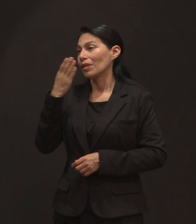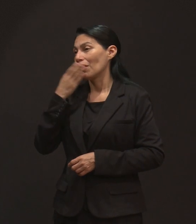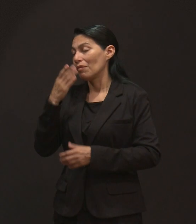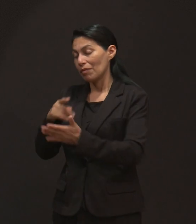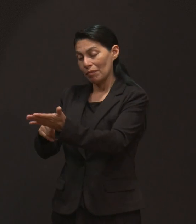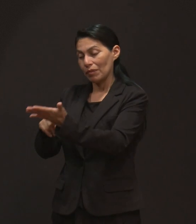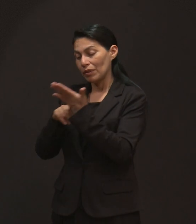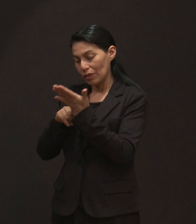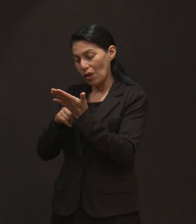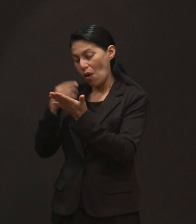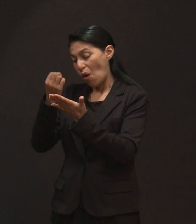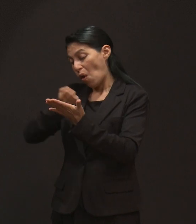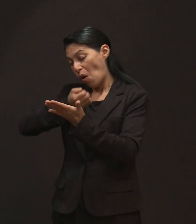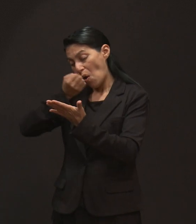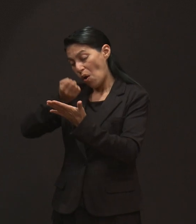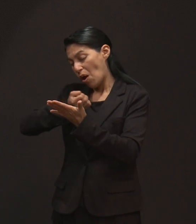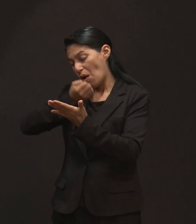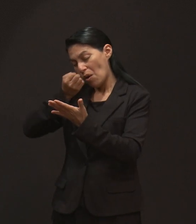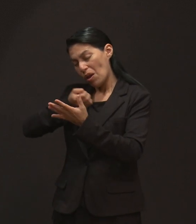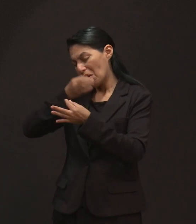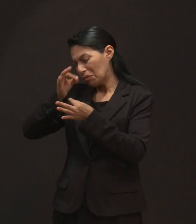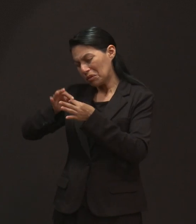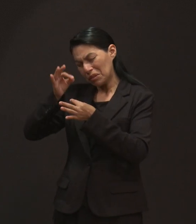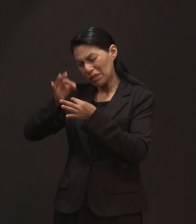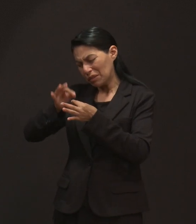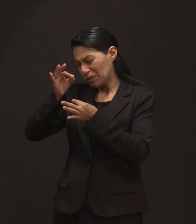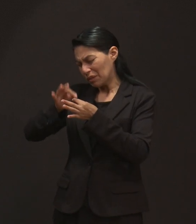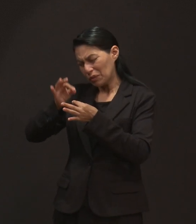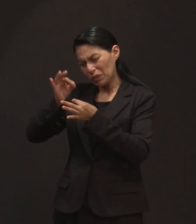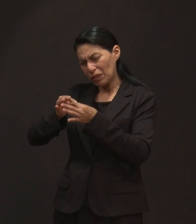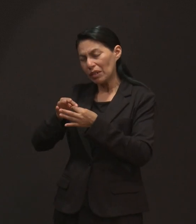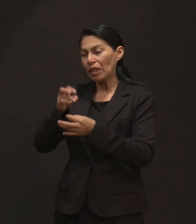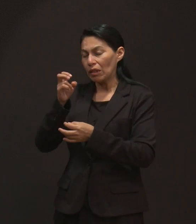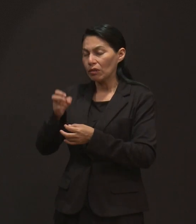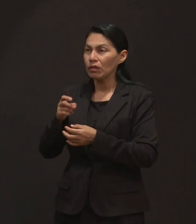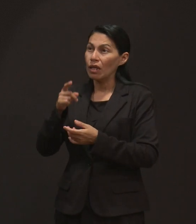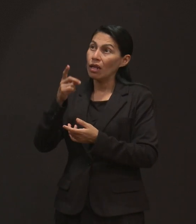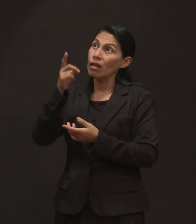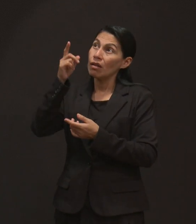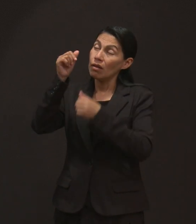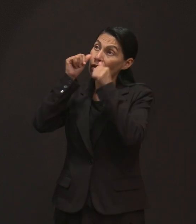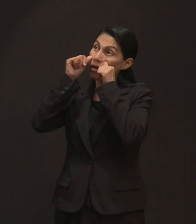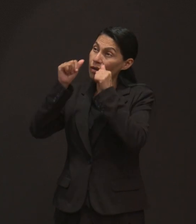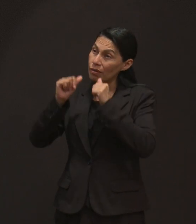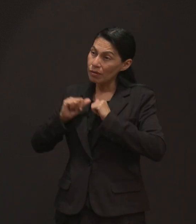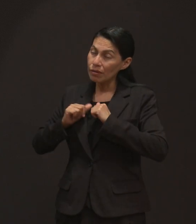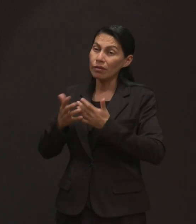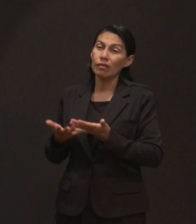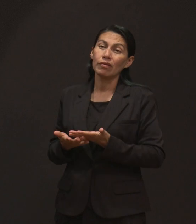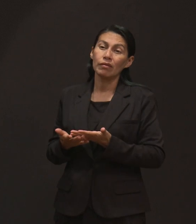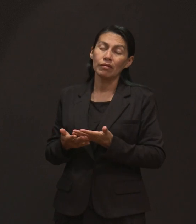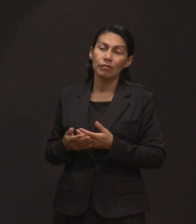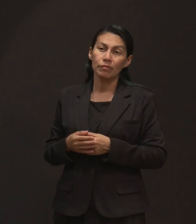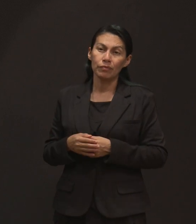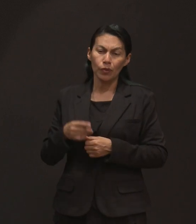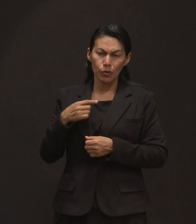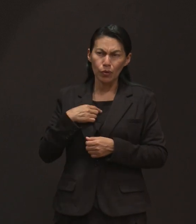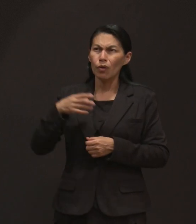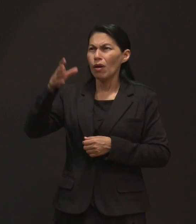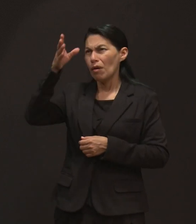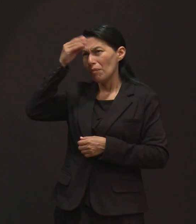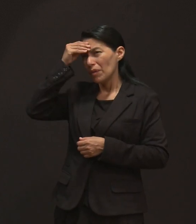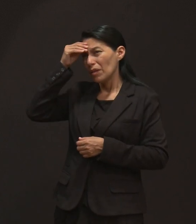palabra, pues Él me dice orar sin cesar, porque ahí es donde Él me escucha y sabe